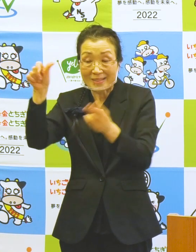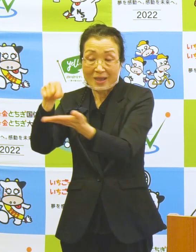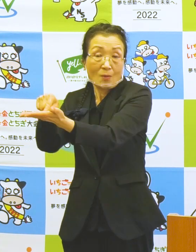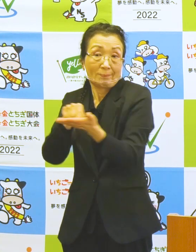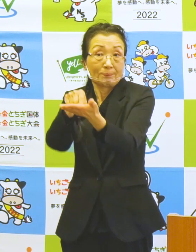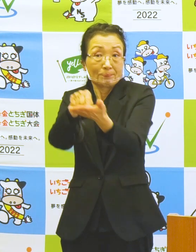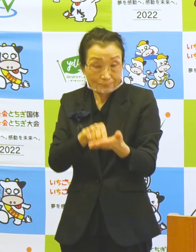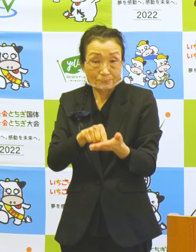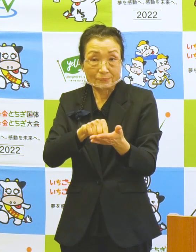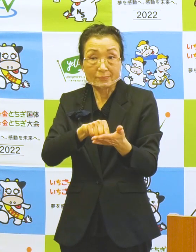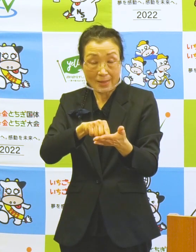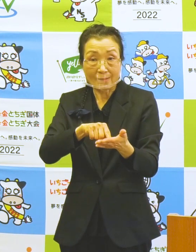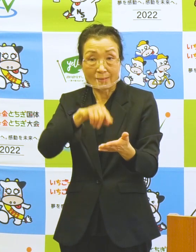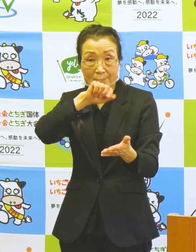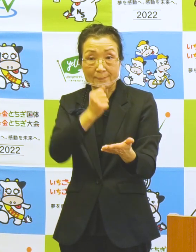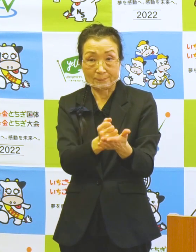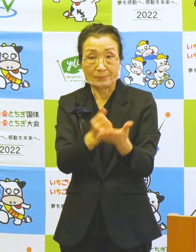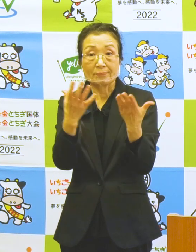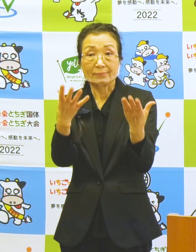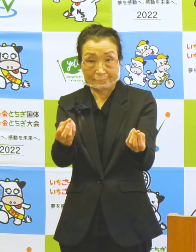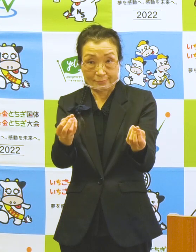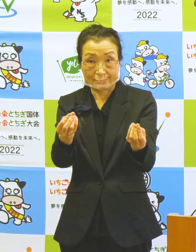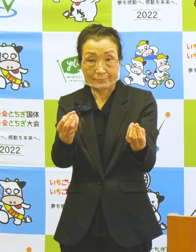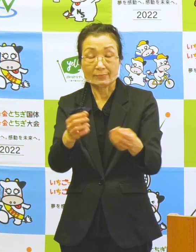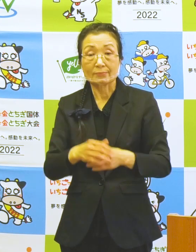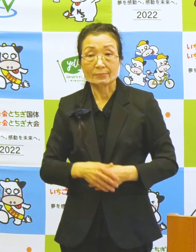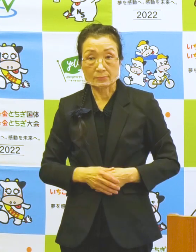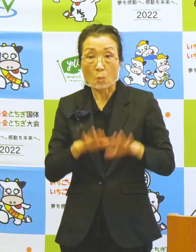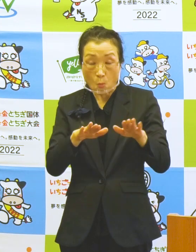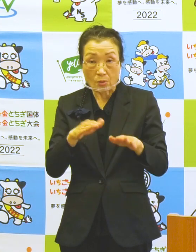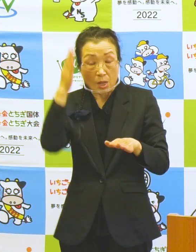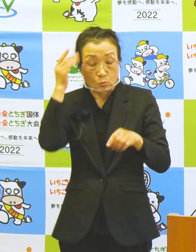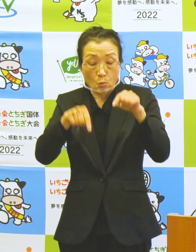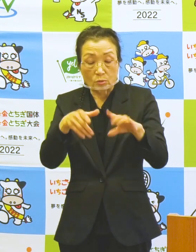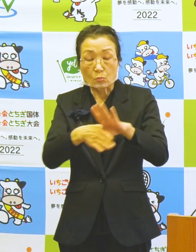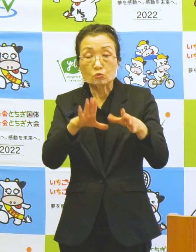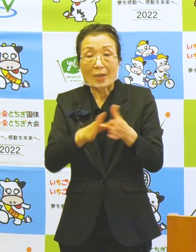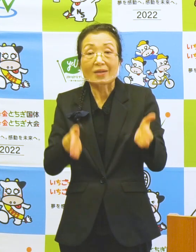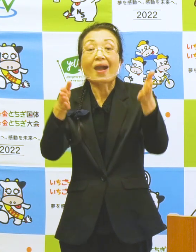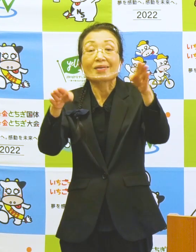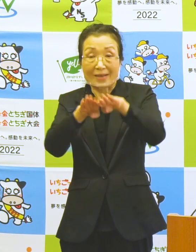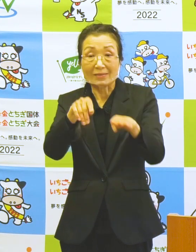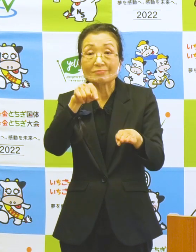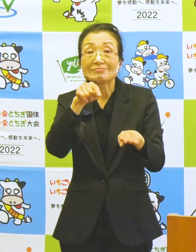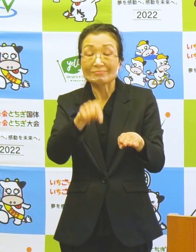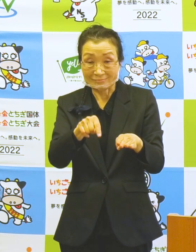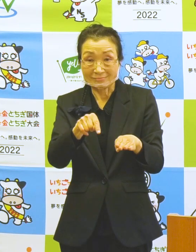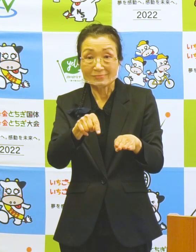ツが導入されています。この度、黒磯文化会館にネーミングライツと